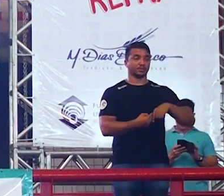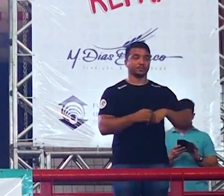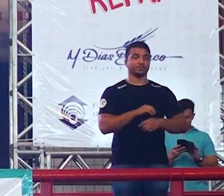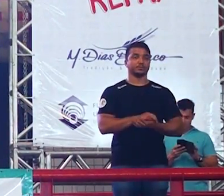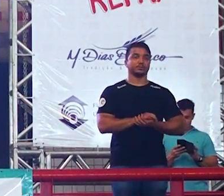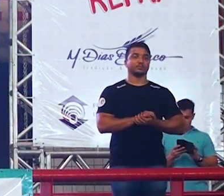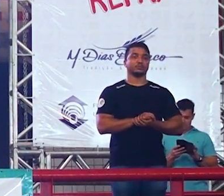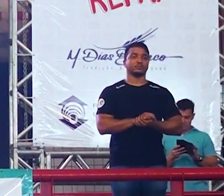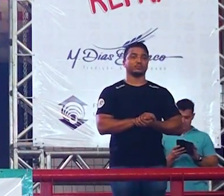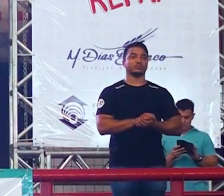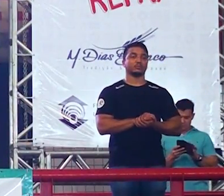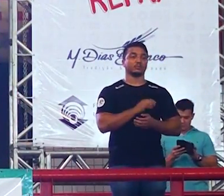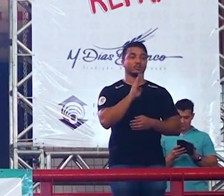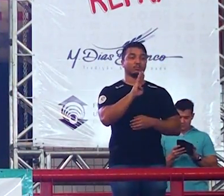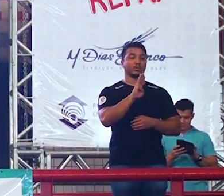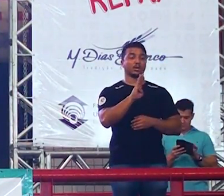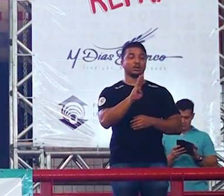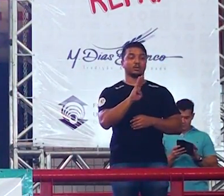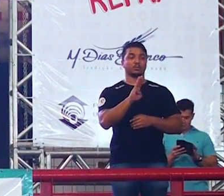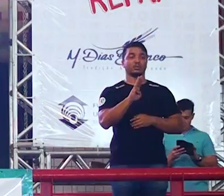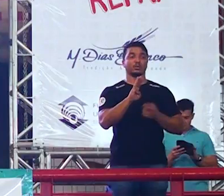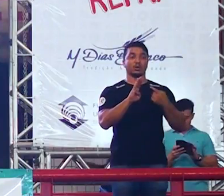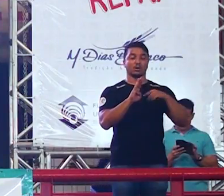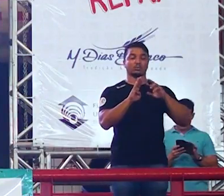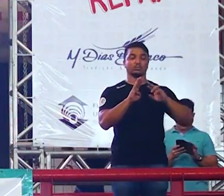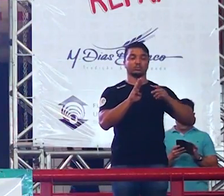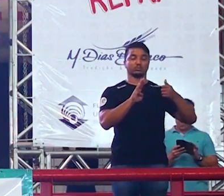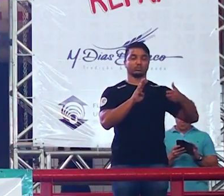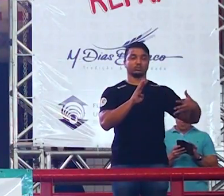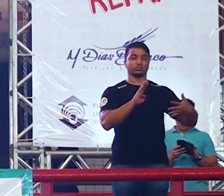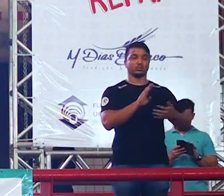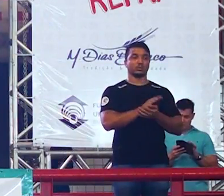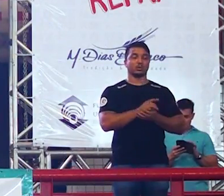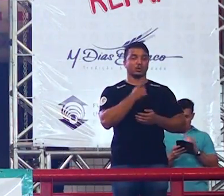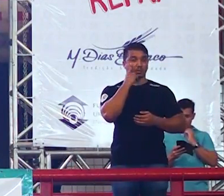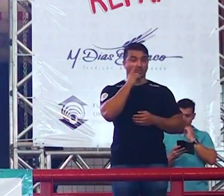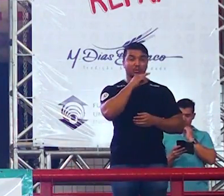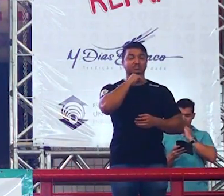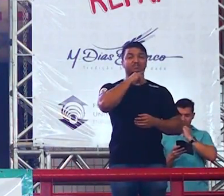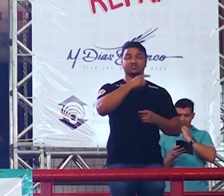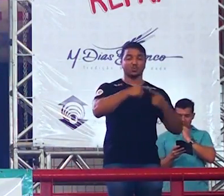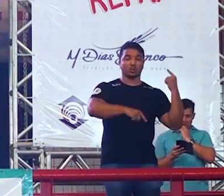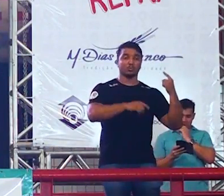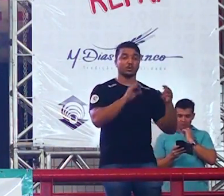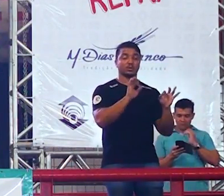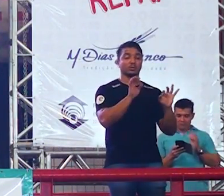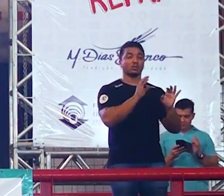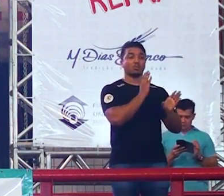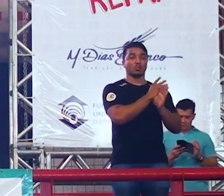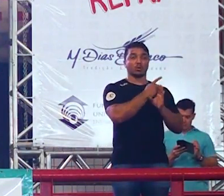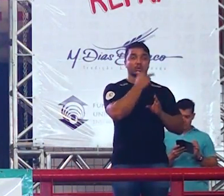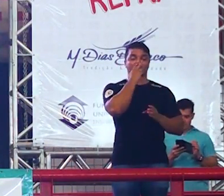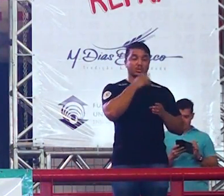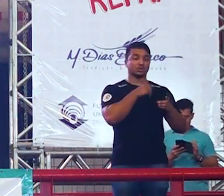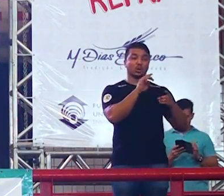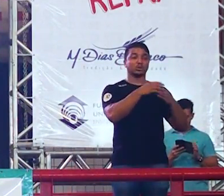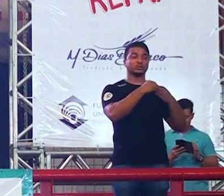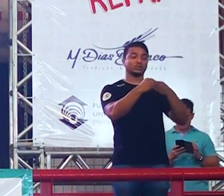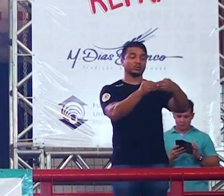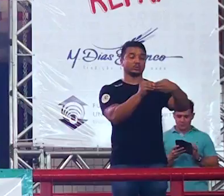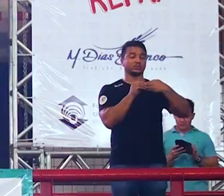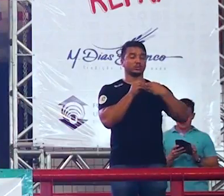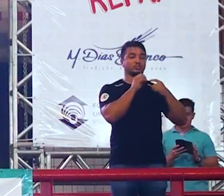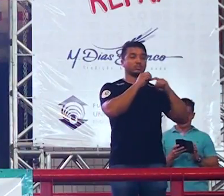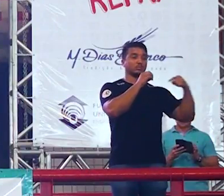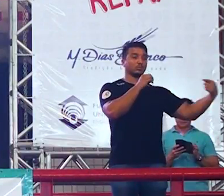B. Não tem fundamento, pois o seccionamento impede unicamente o transporte dos espermatozoides